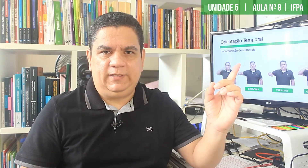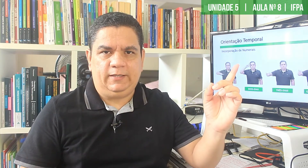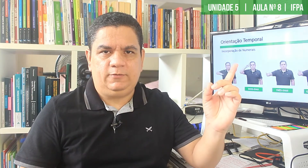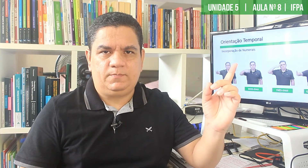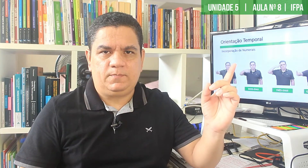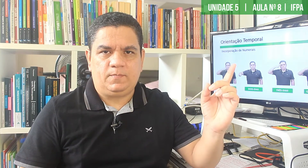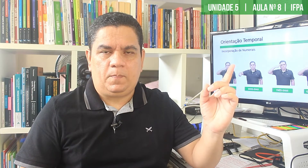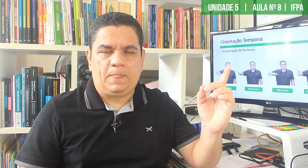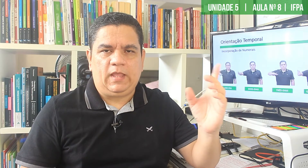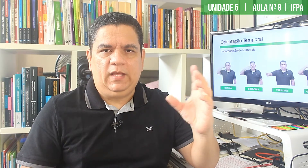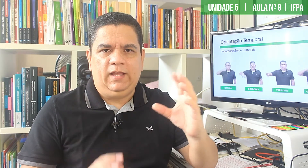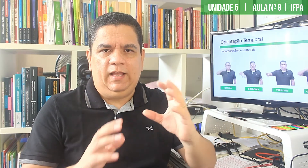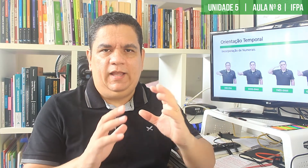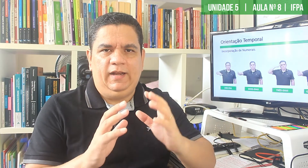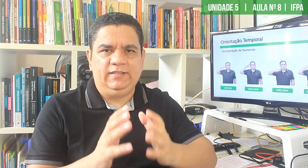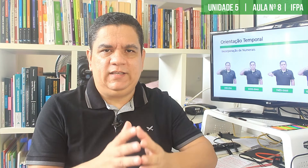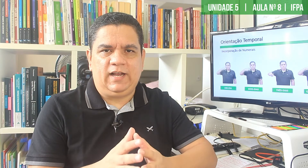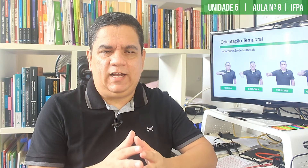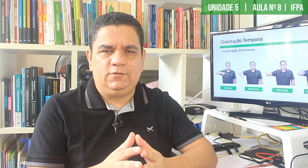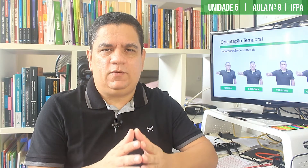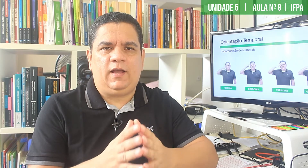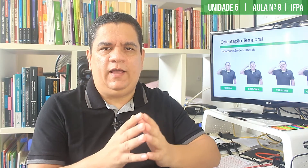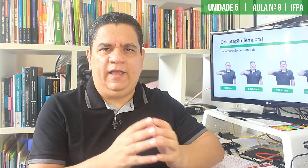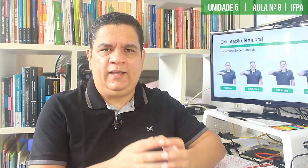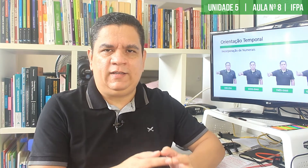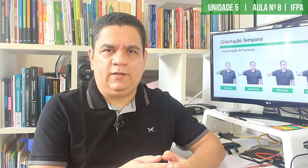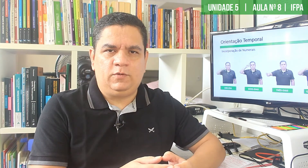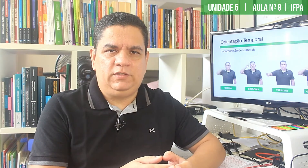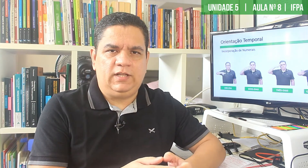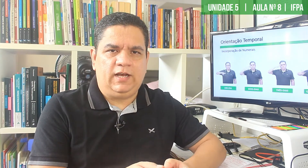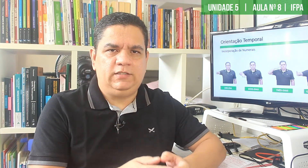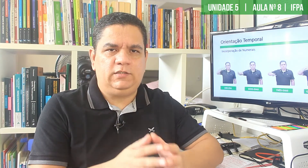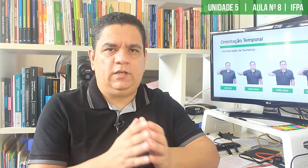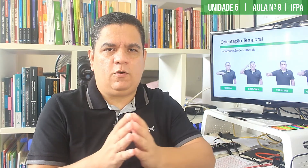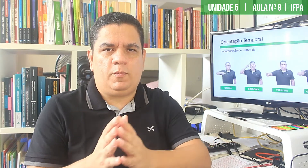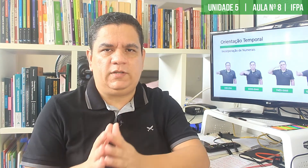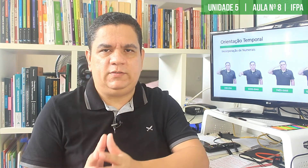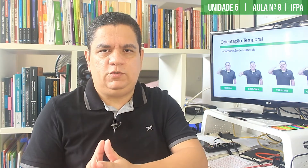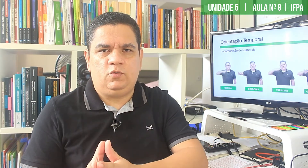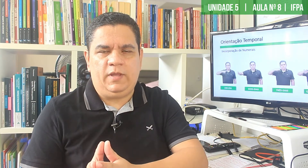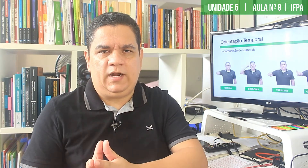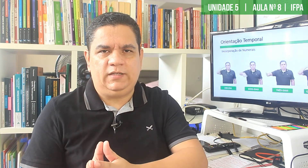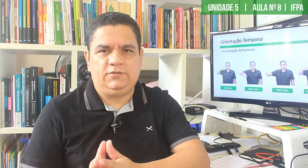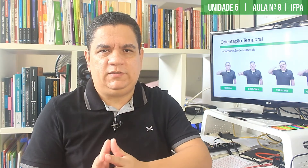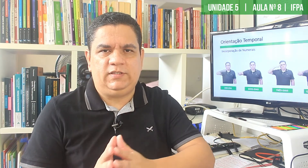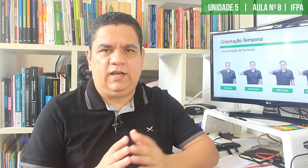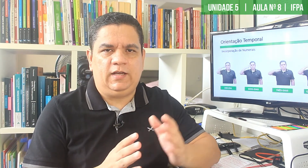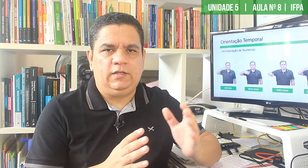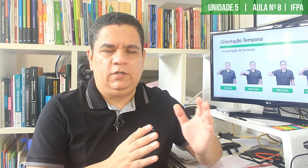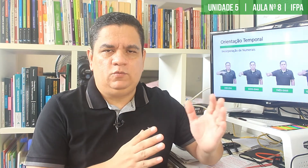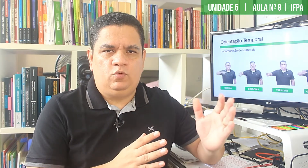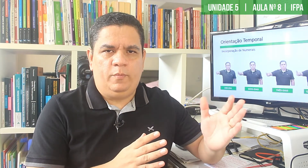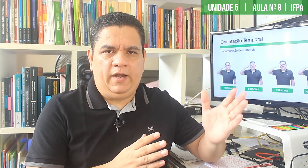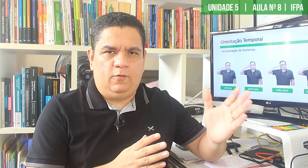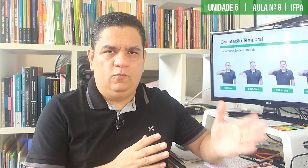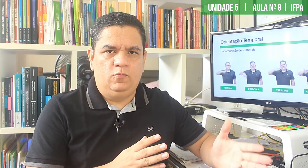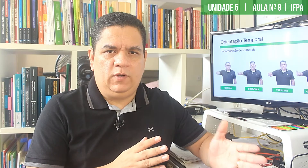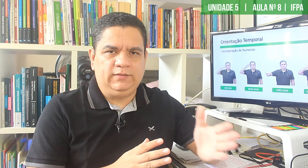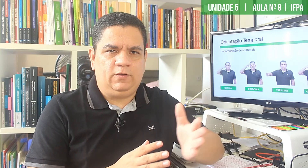Certo? Nesse caso, a regra da quantidade, a incorporação de numerais só se dá do numeral 1 até o